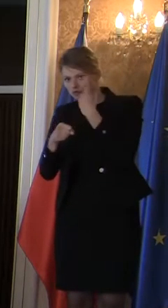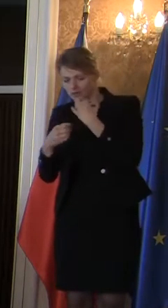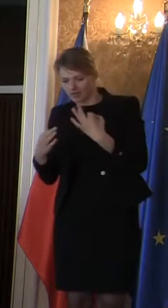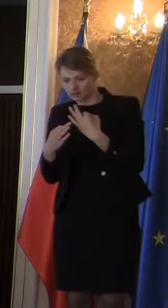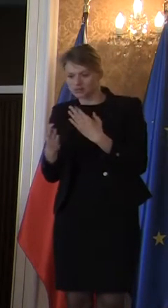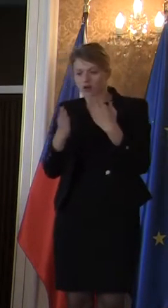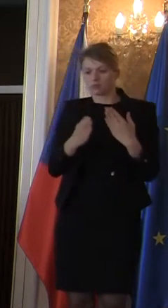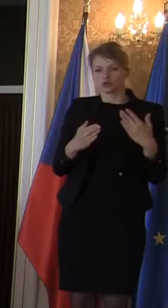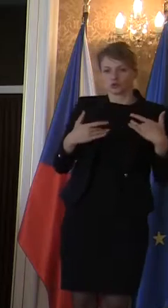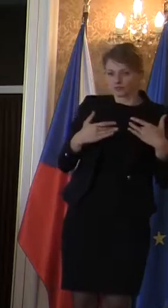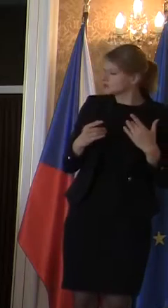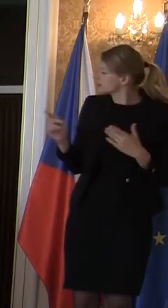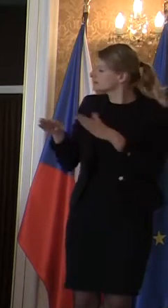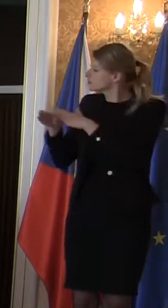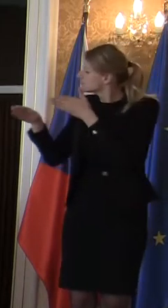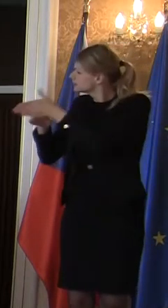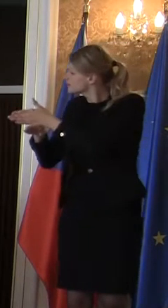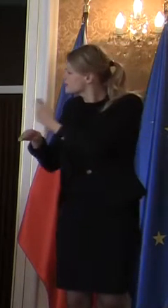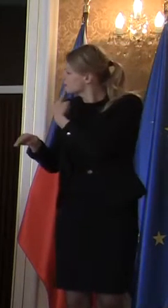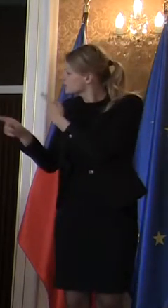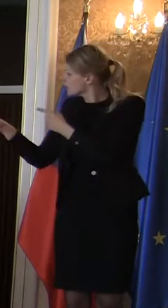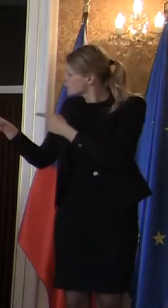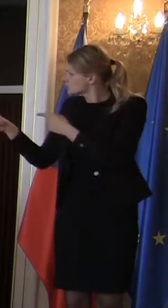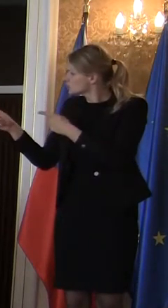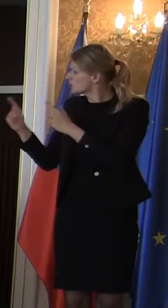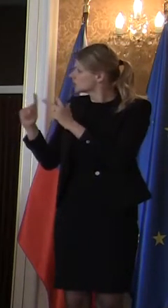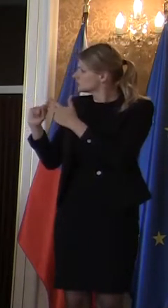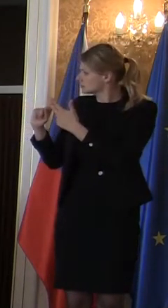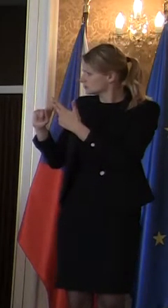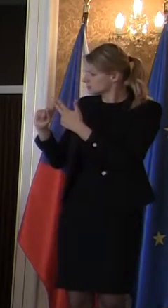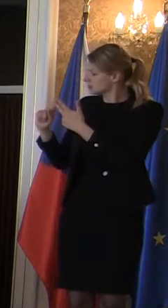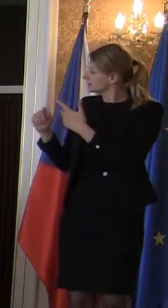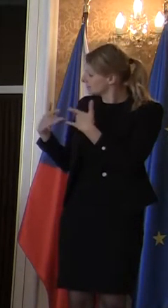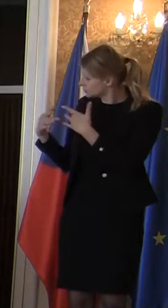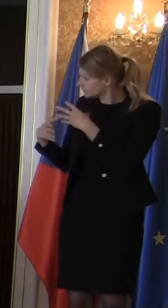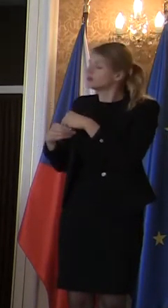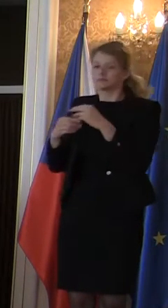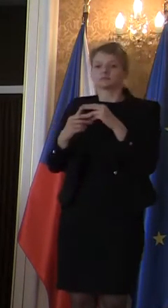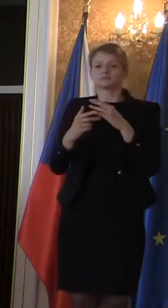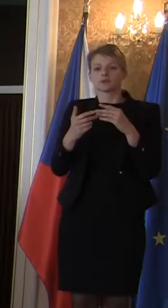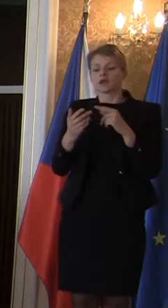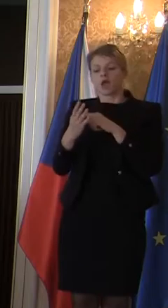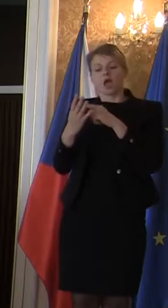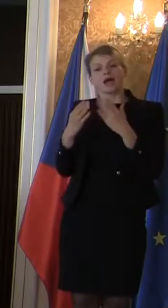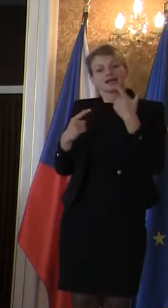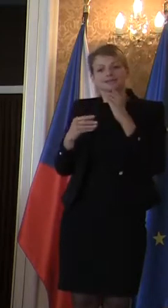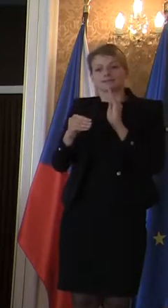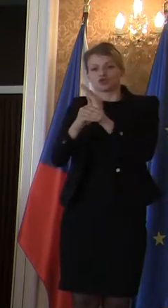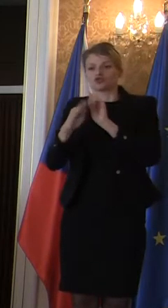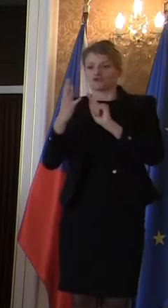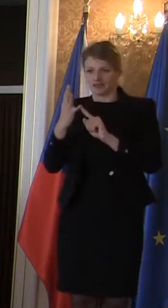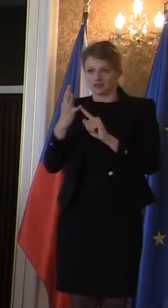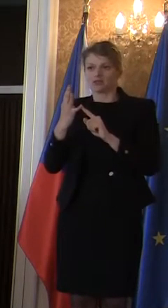náměstku, to ministerstvo zdravotnictví, jak o tom paní Baslerová mluvila, kromě vašich dvou, tam je také. Ano, to chci právě. Je tam ministerstvo spravedlnosti, ministerstvo práce